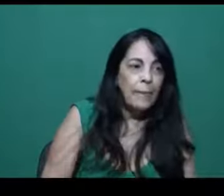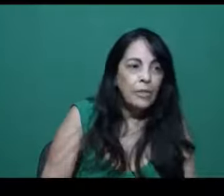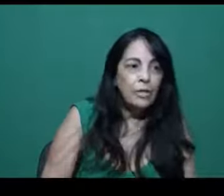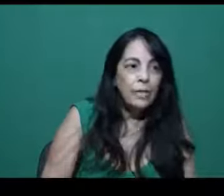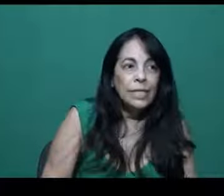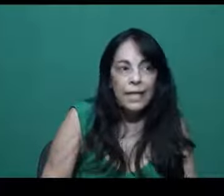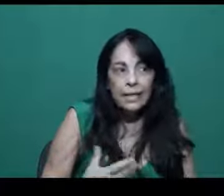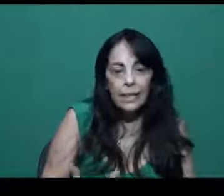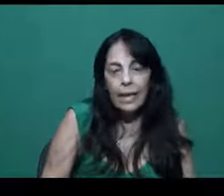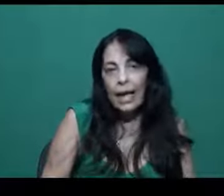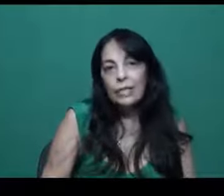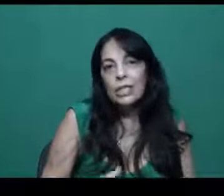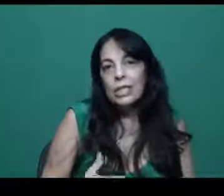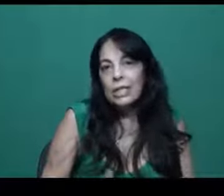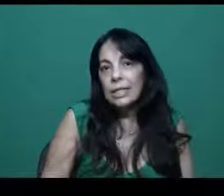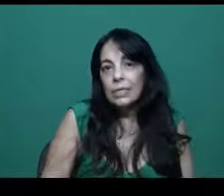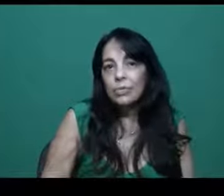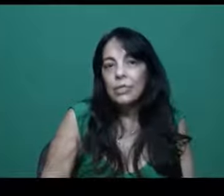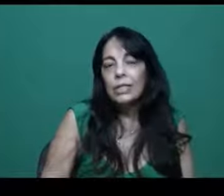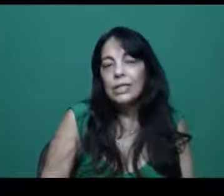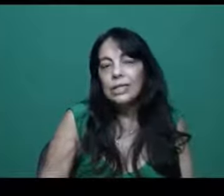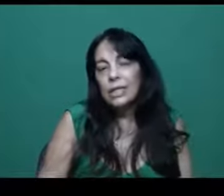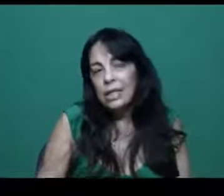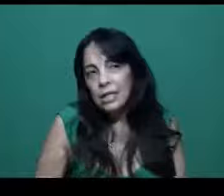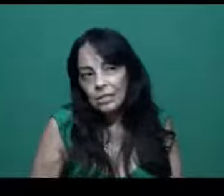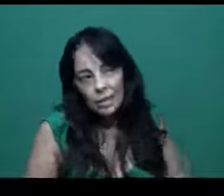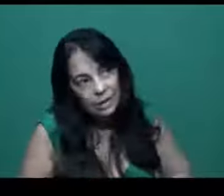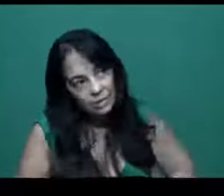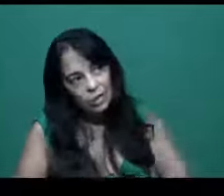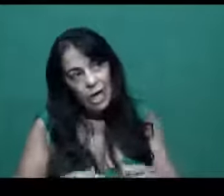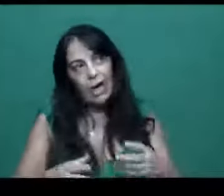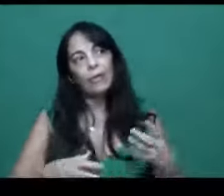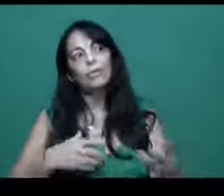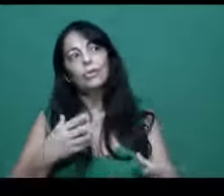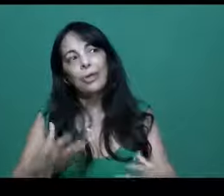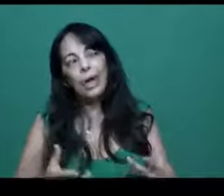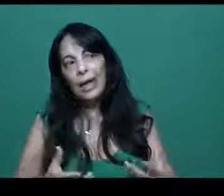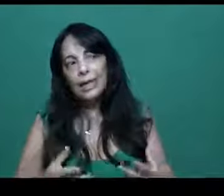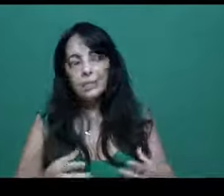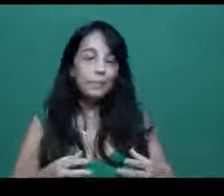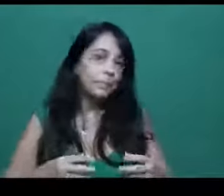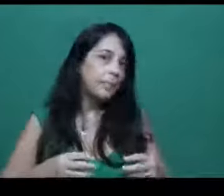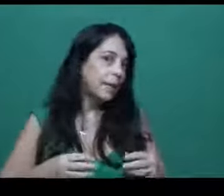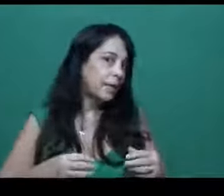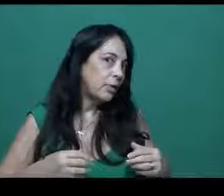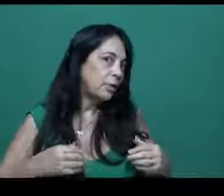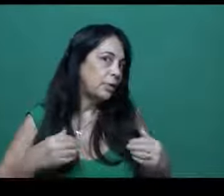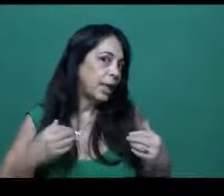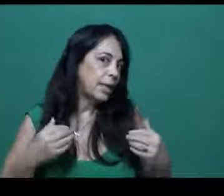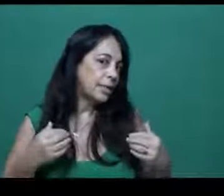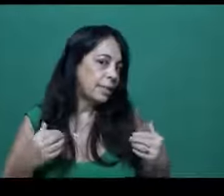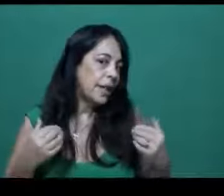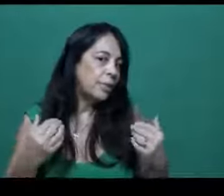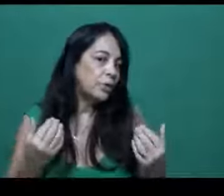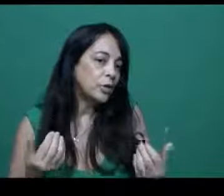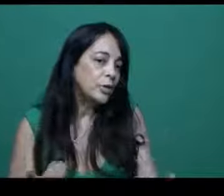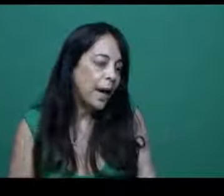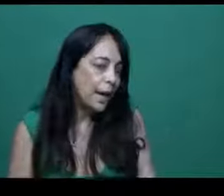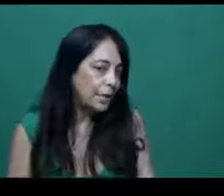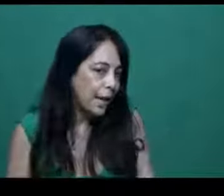mas comecei a trabalhar com as crianças surdas e quis manter um diálogo com elas para que eu pudesse me aproximar